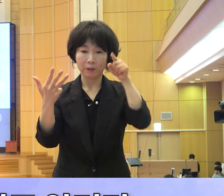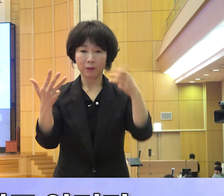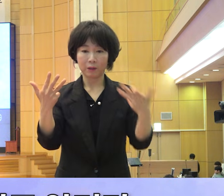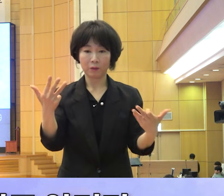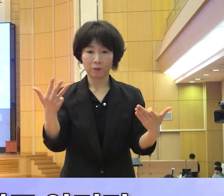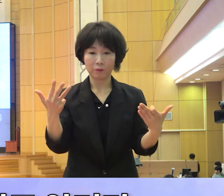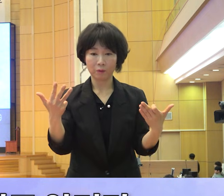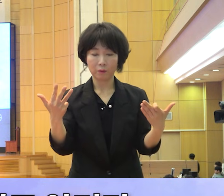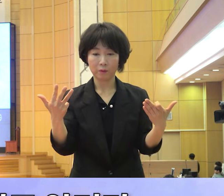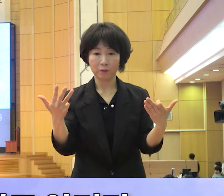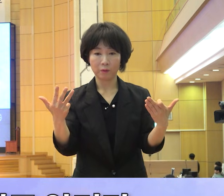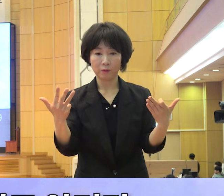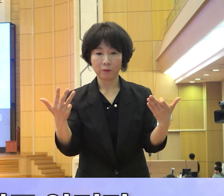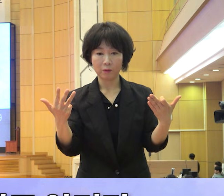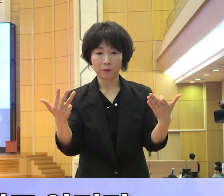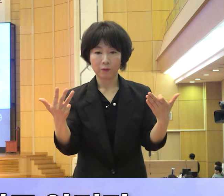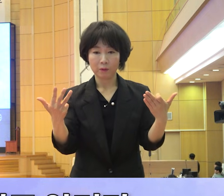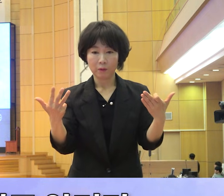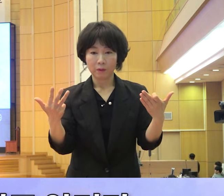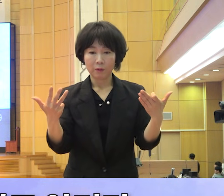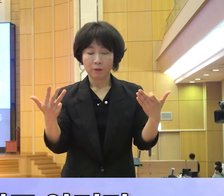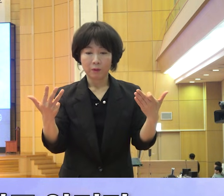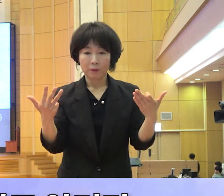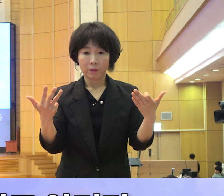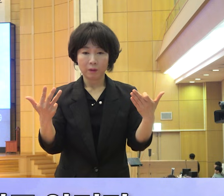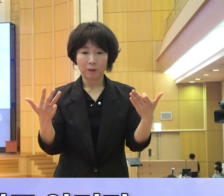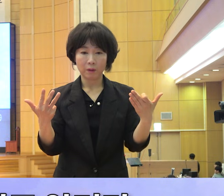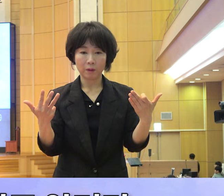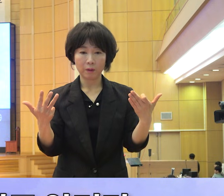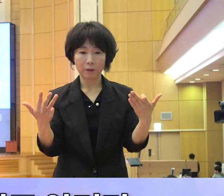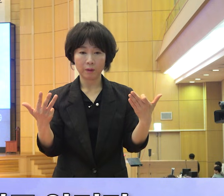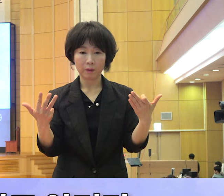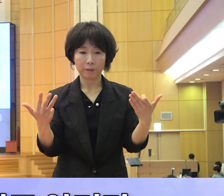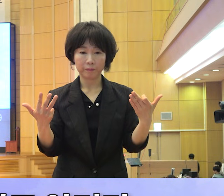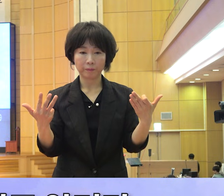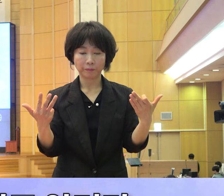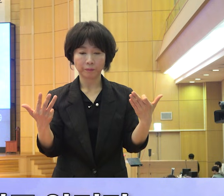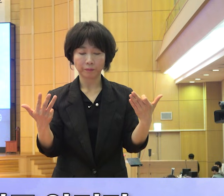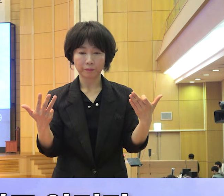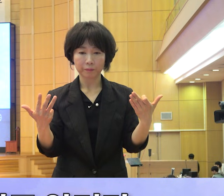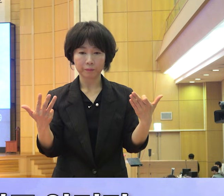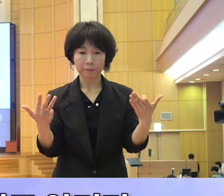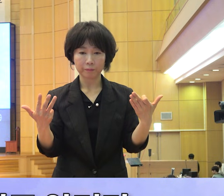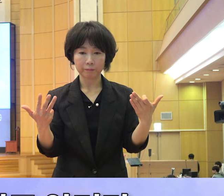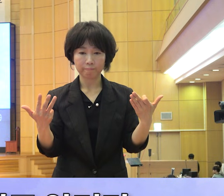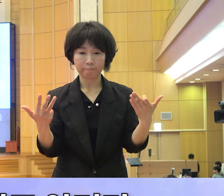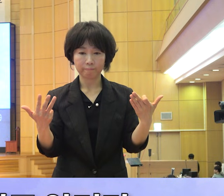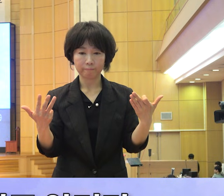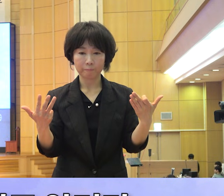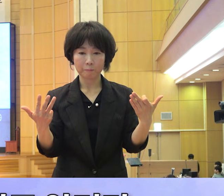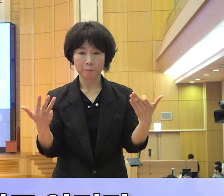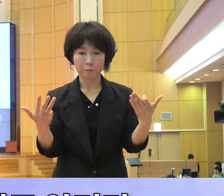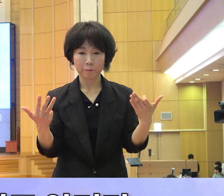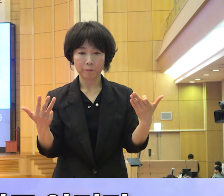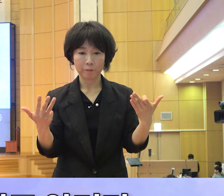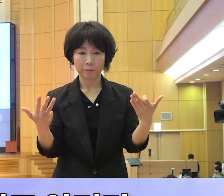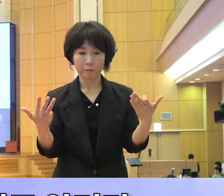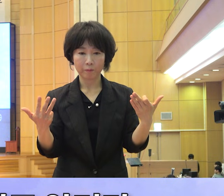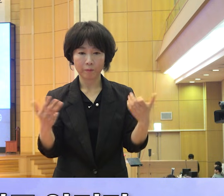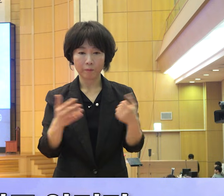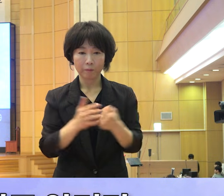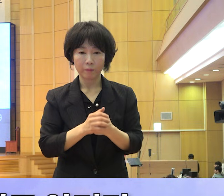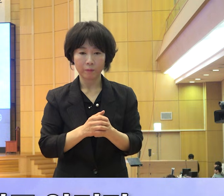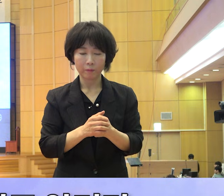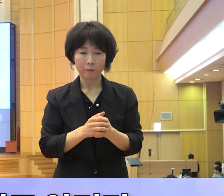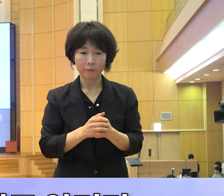이래서 마태복음 7장에 구하라 주실 것이요, 여기도 아버지 얘기가 나오잖아요. 그죠?